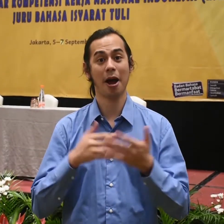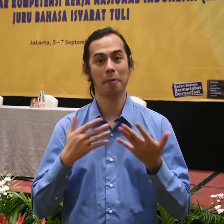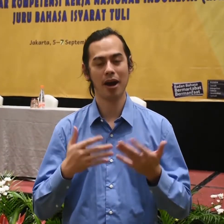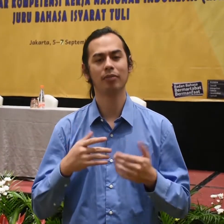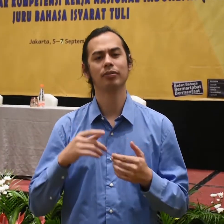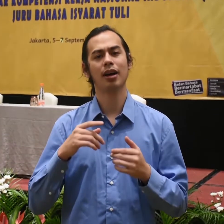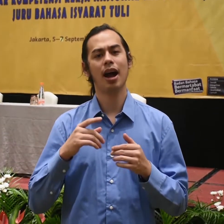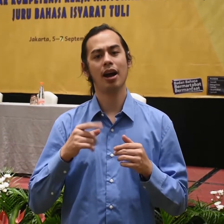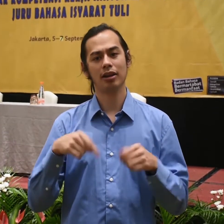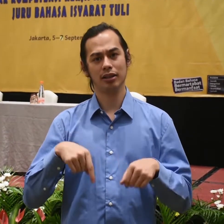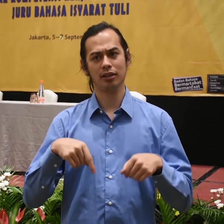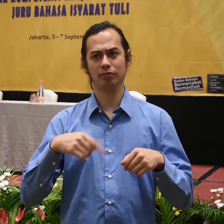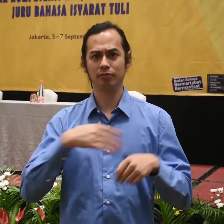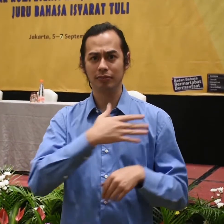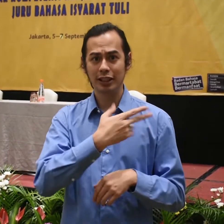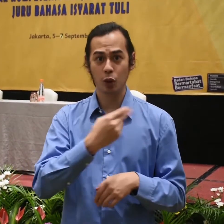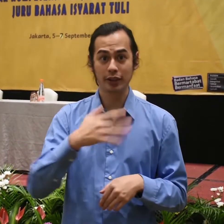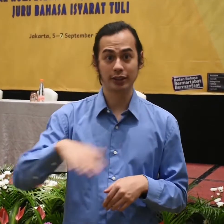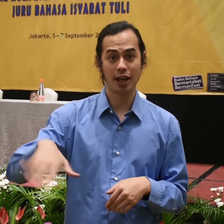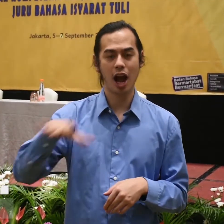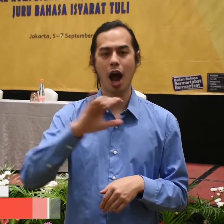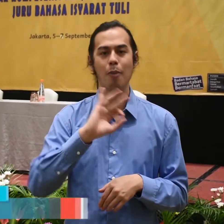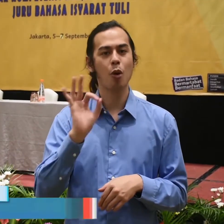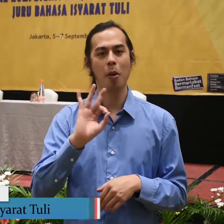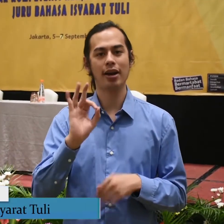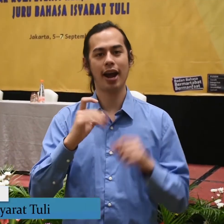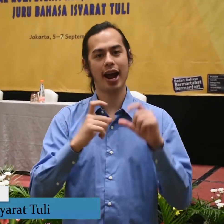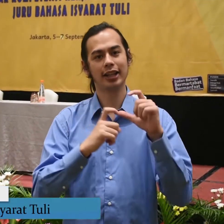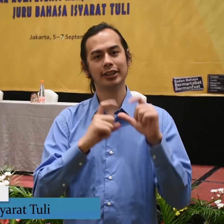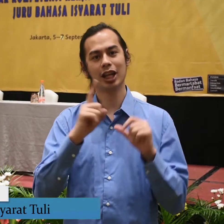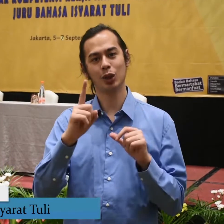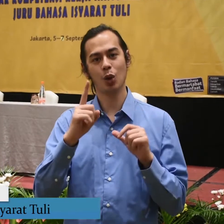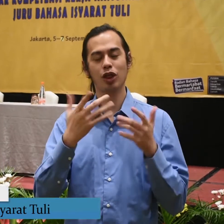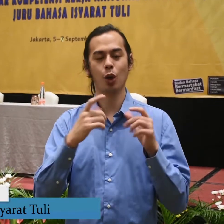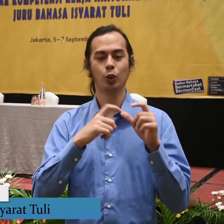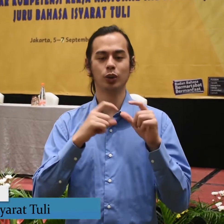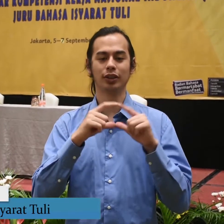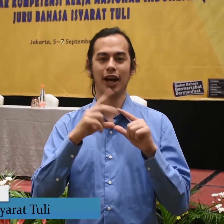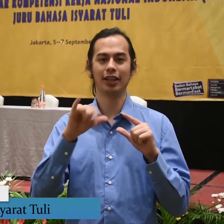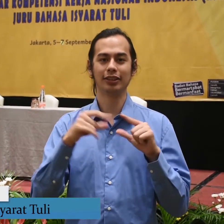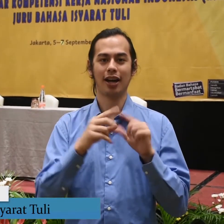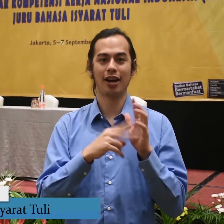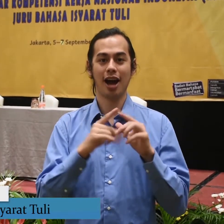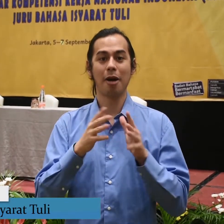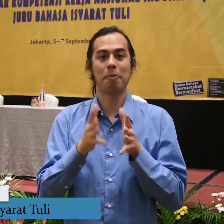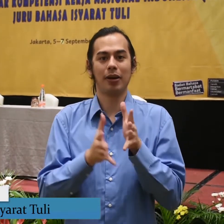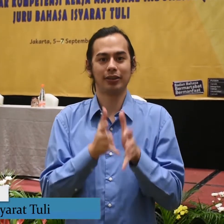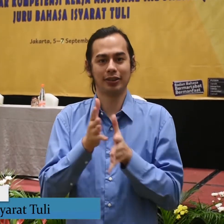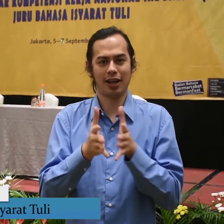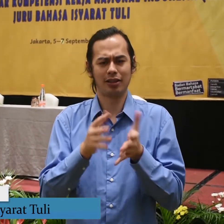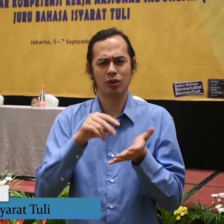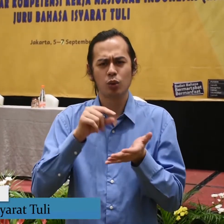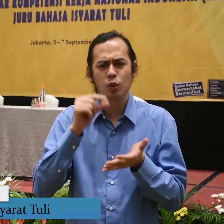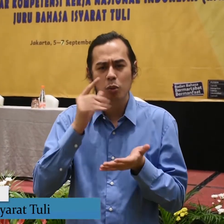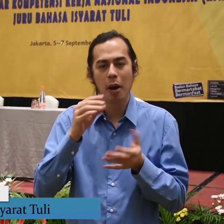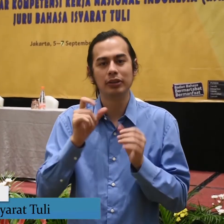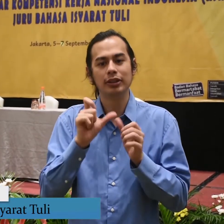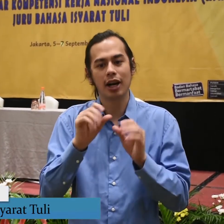Nah, tantangan yang dialami, di Indonesia belum ada S1 atau sarjana bahasa